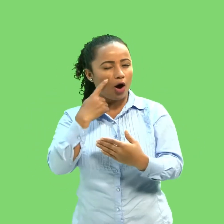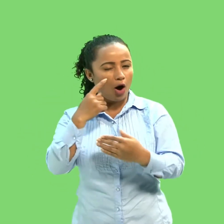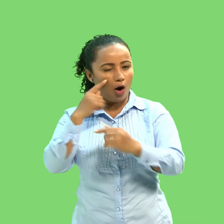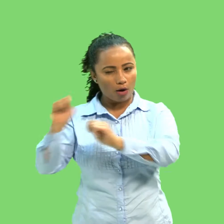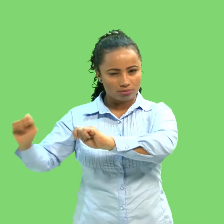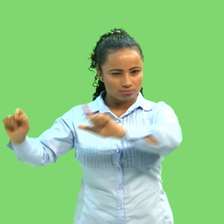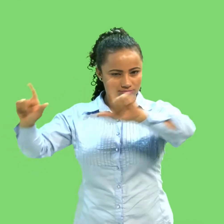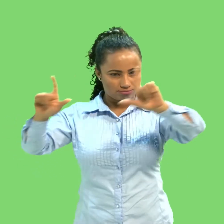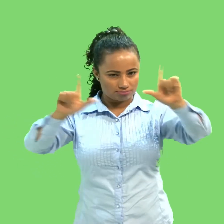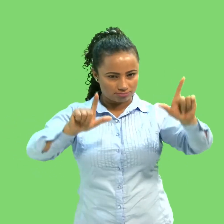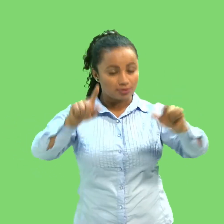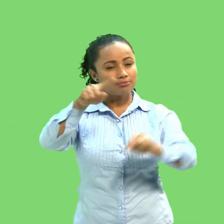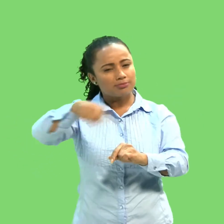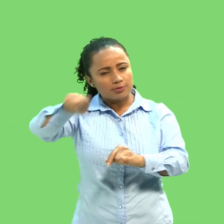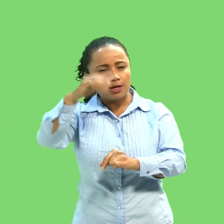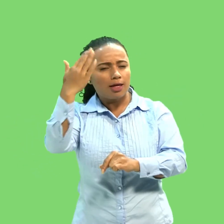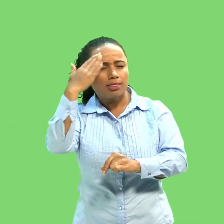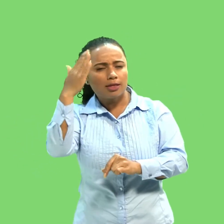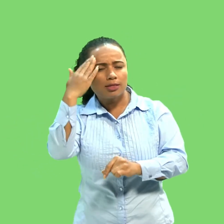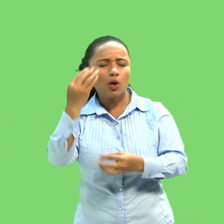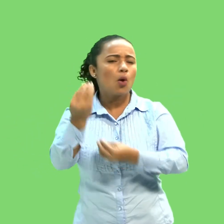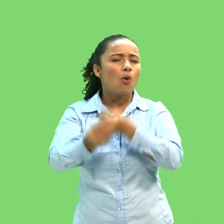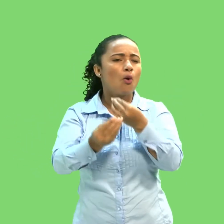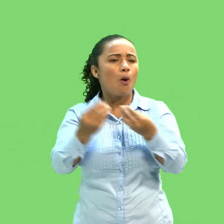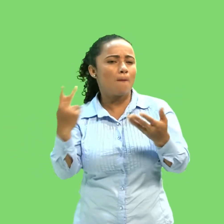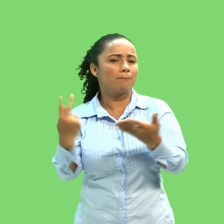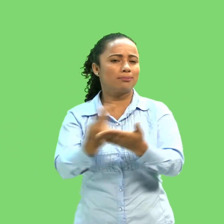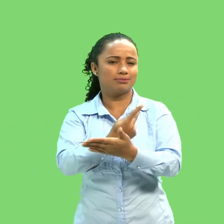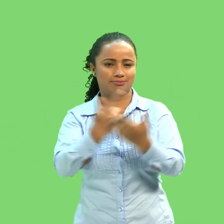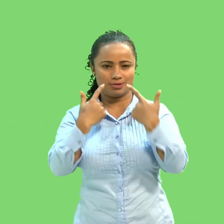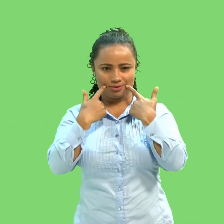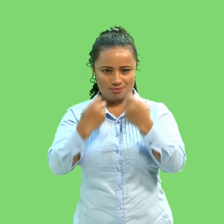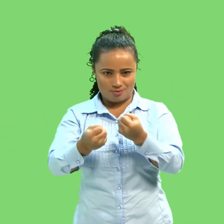para entendermos como se apresenta a linguística aplicada.